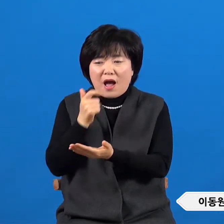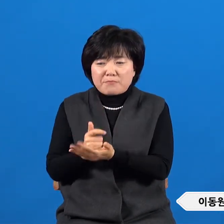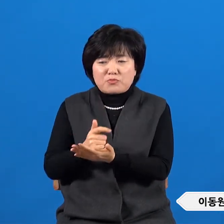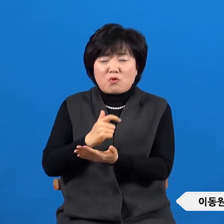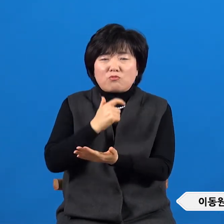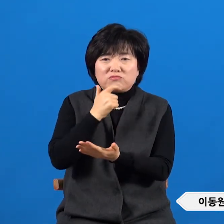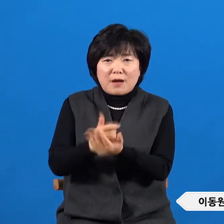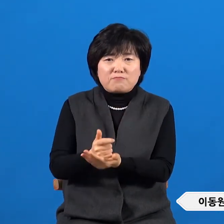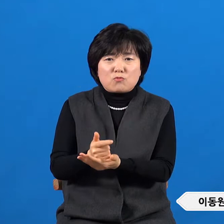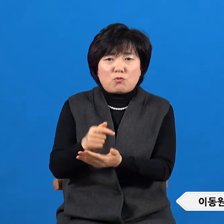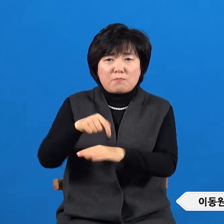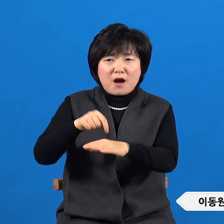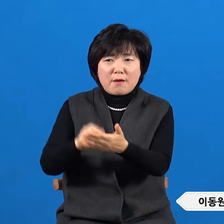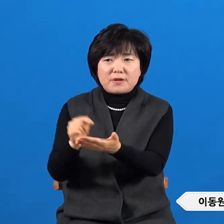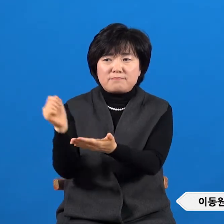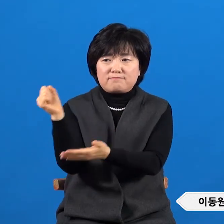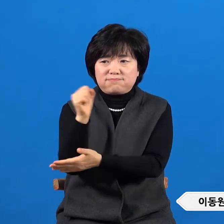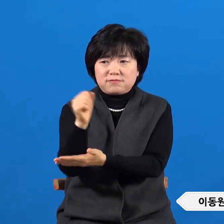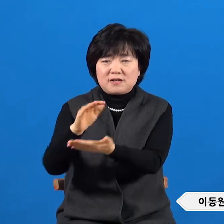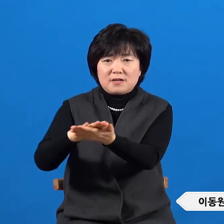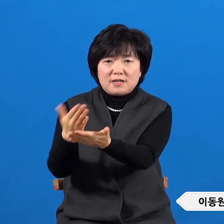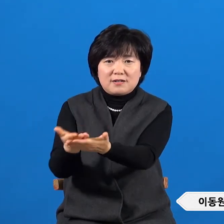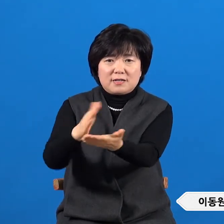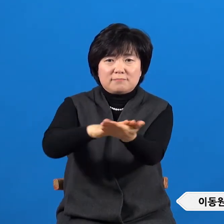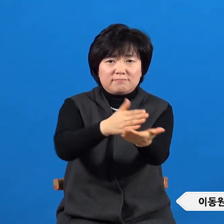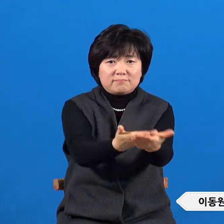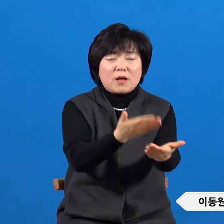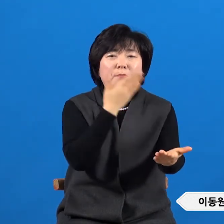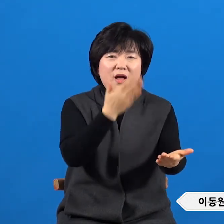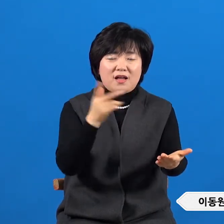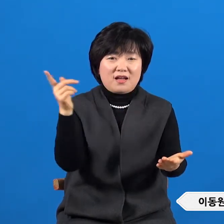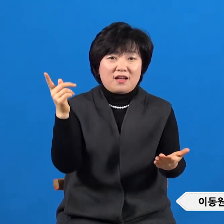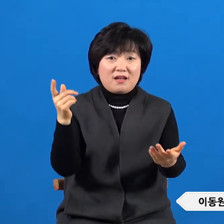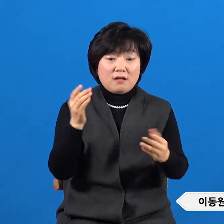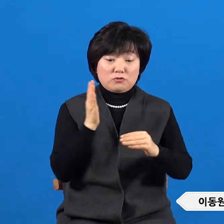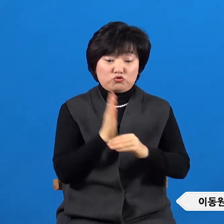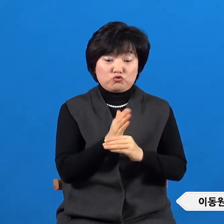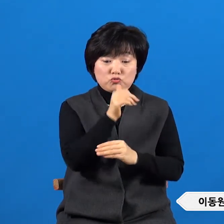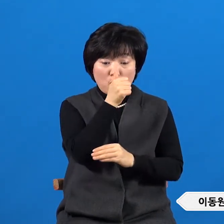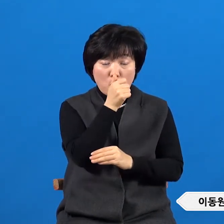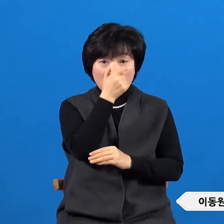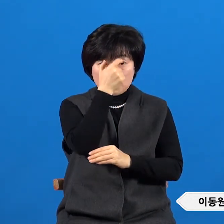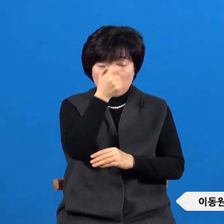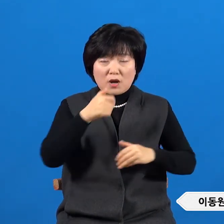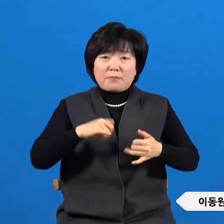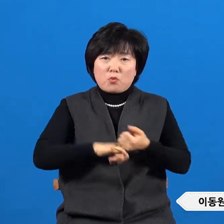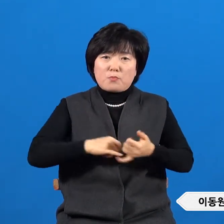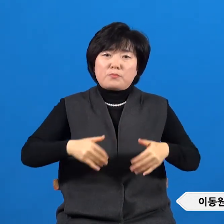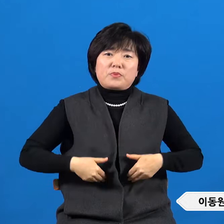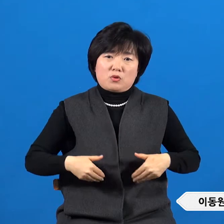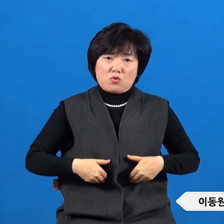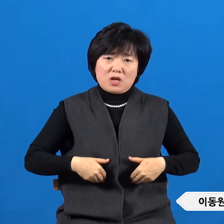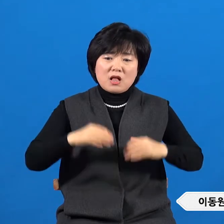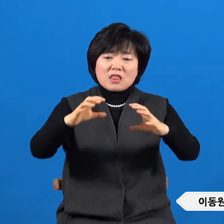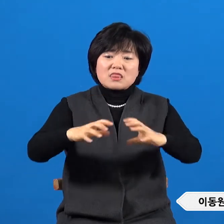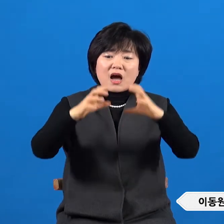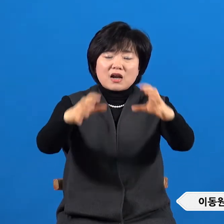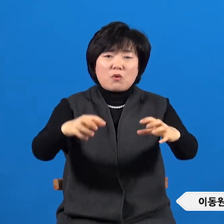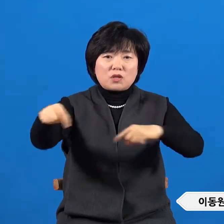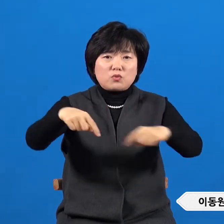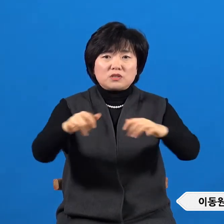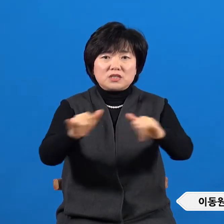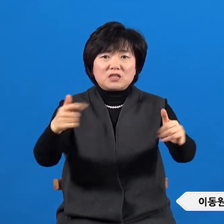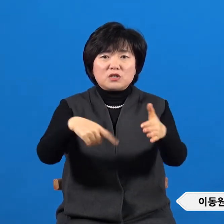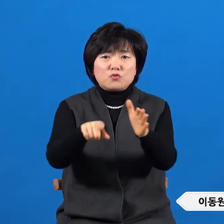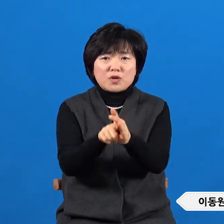여러분이 우리가 믿어야 할 것입니다. 그래서 중보기도가 필요한 거예요. 나라와 통치자들을 위한 중보기도를